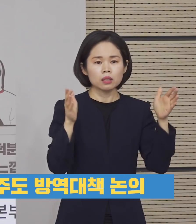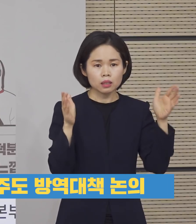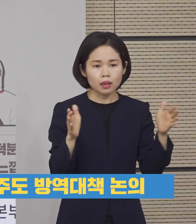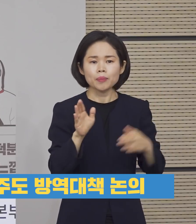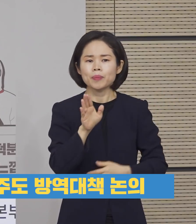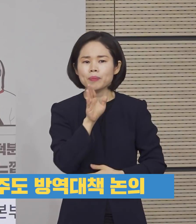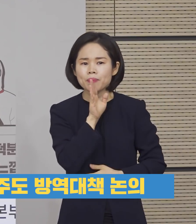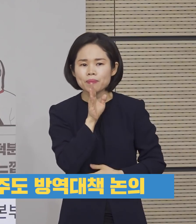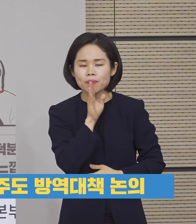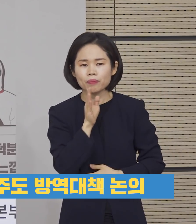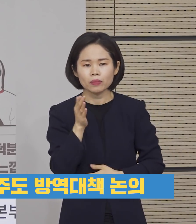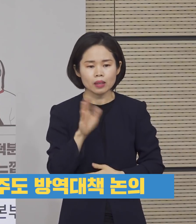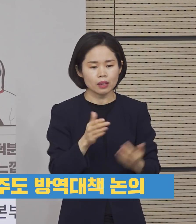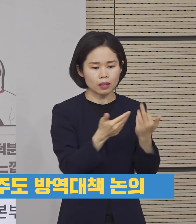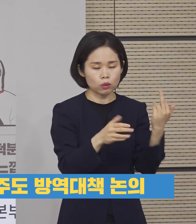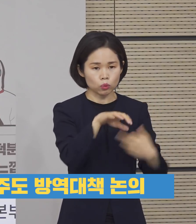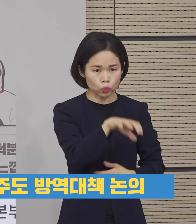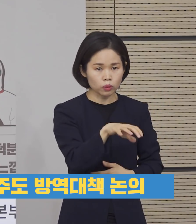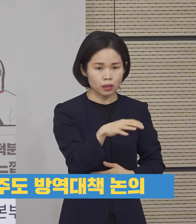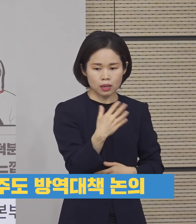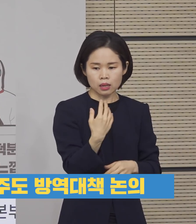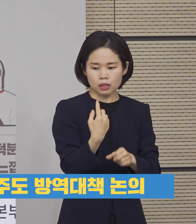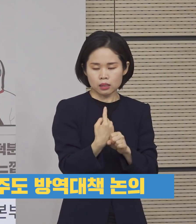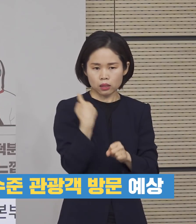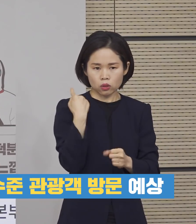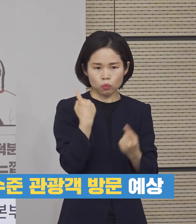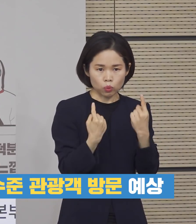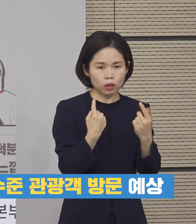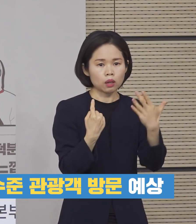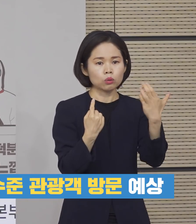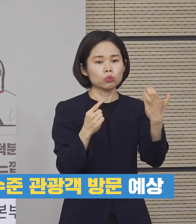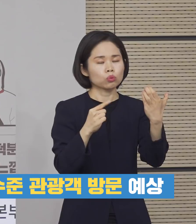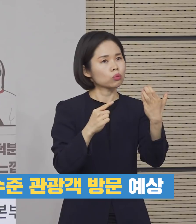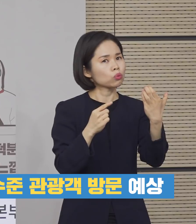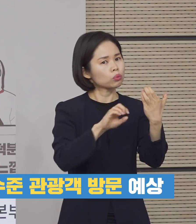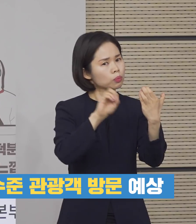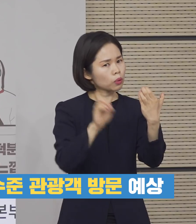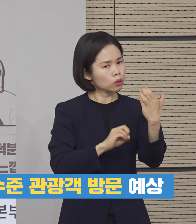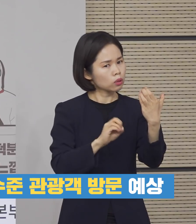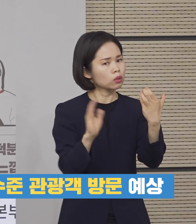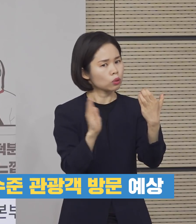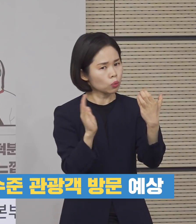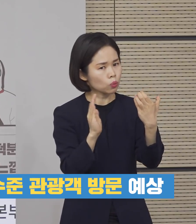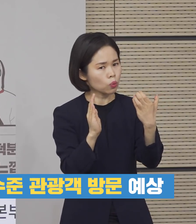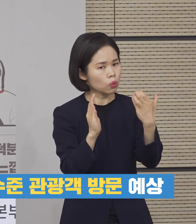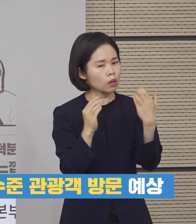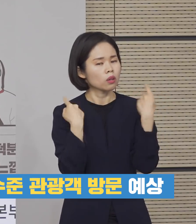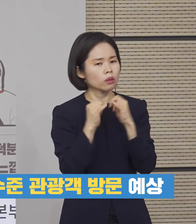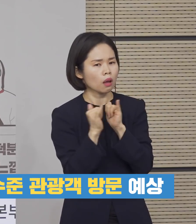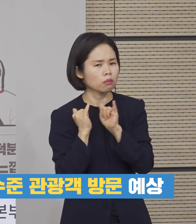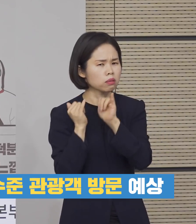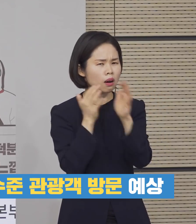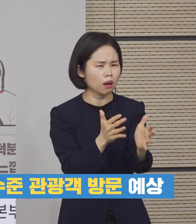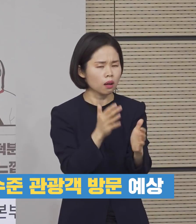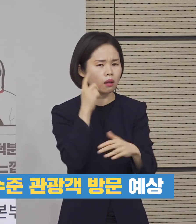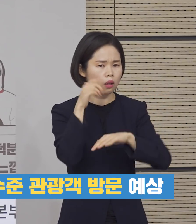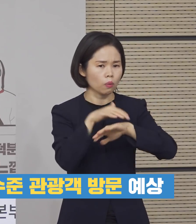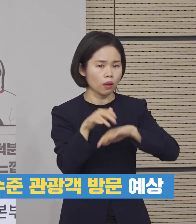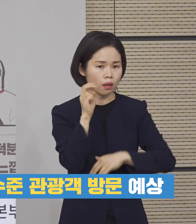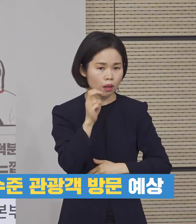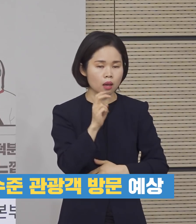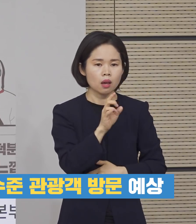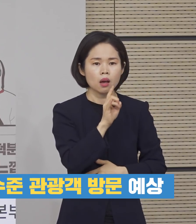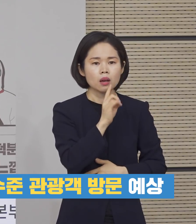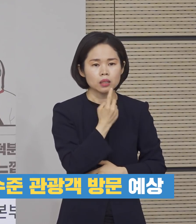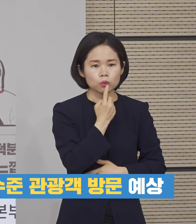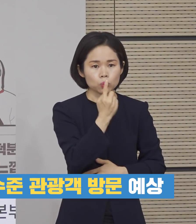사회적 거리두기 기간입니다만 지난해의 약 90% 수준의 관광객이 방문할 것으로 예상하고